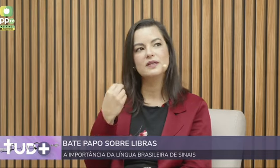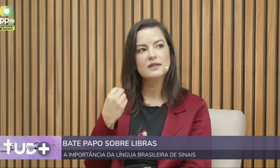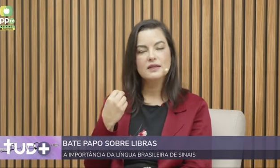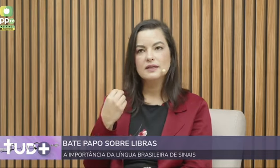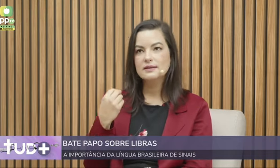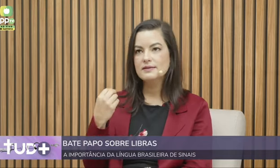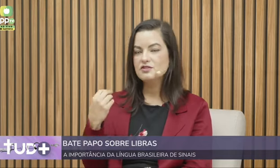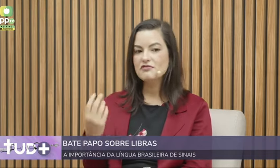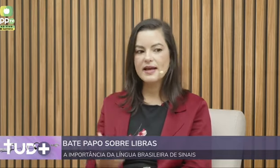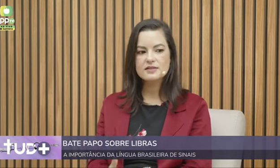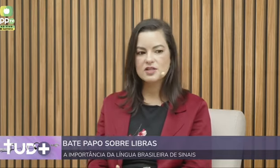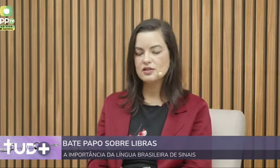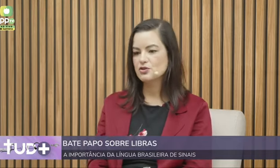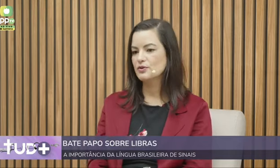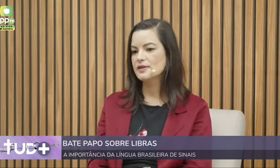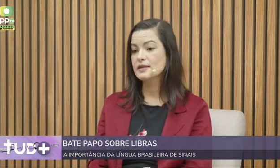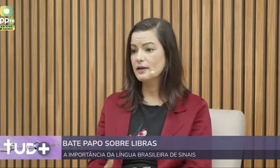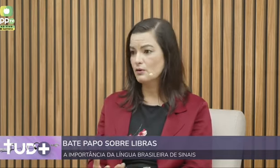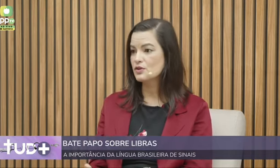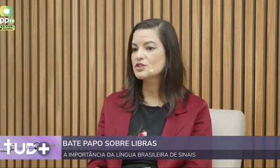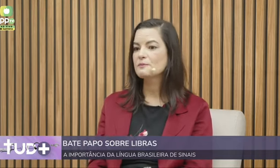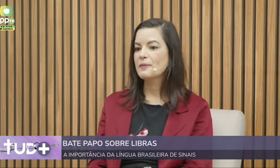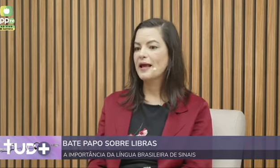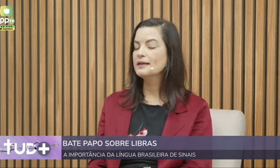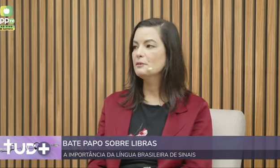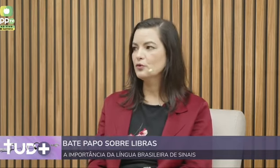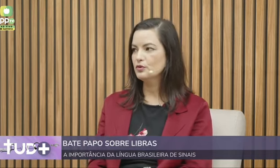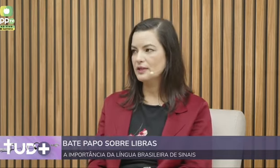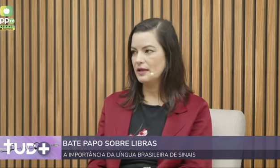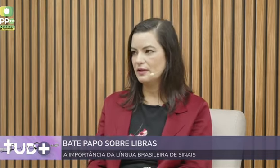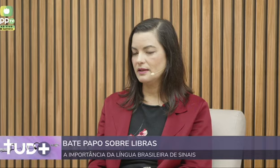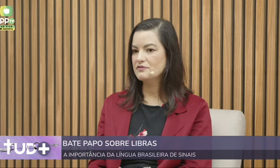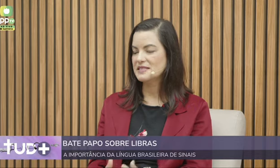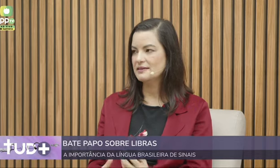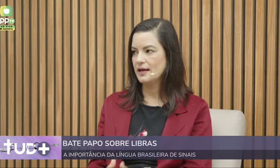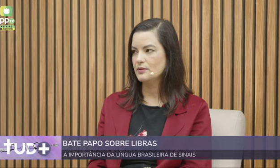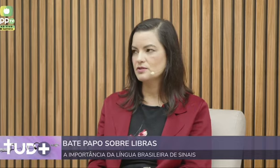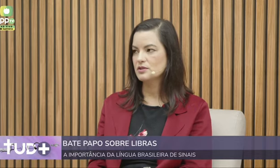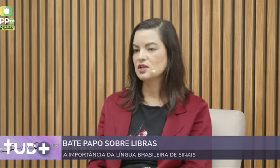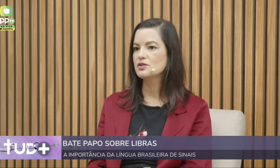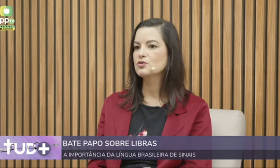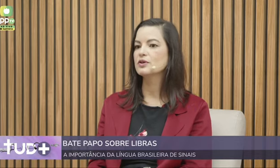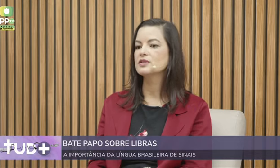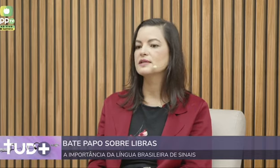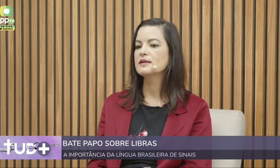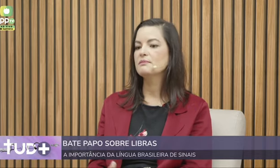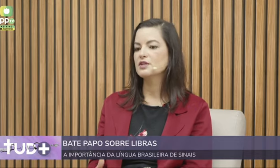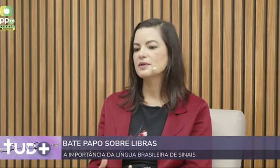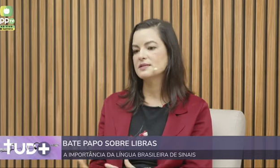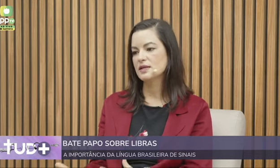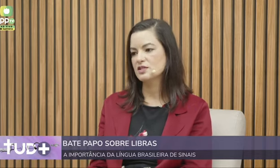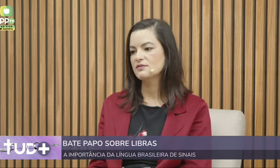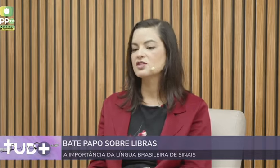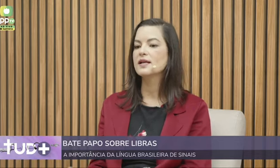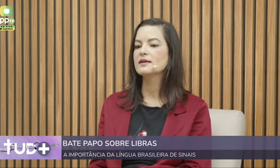que diversas religiões, até hoje, ainda é muito deficitário isso nas religiões, né? Mesmo nas igrejas